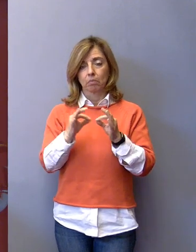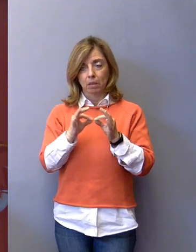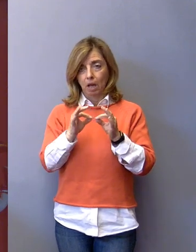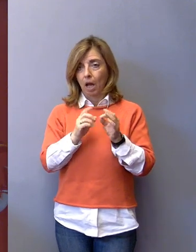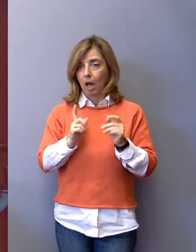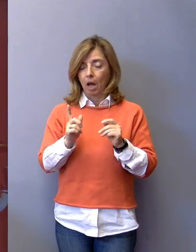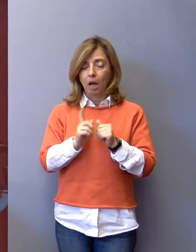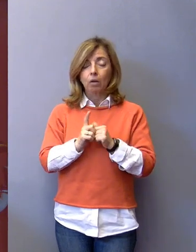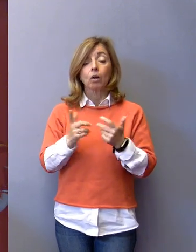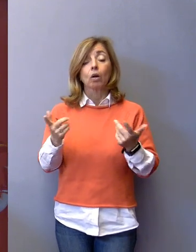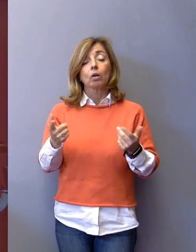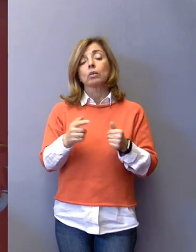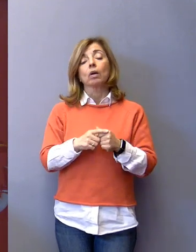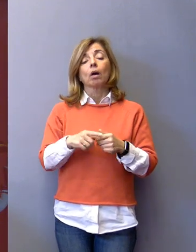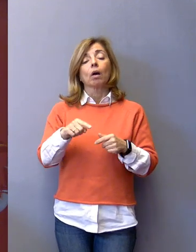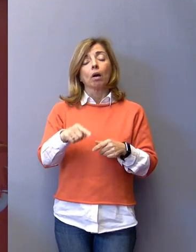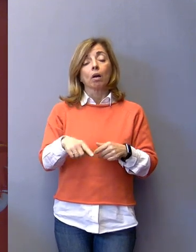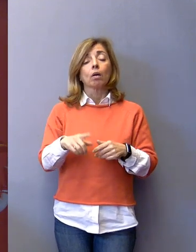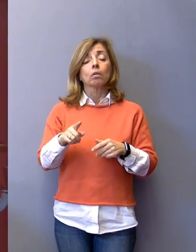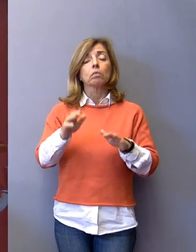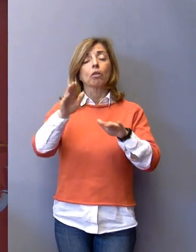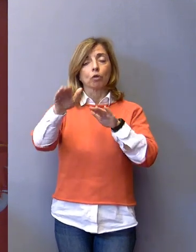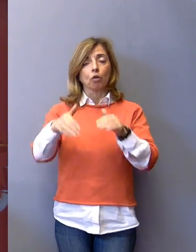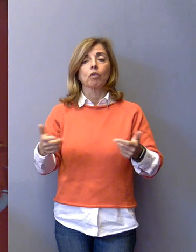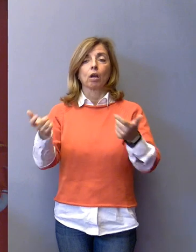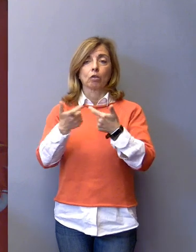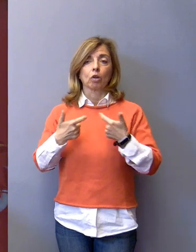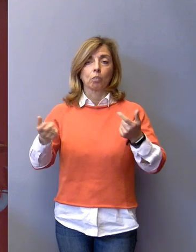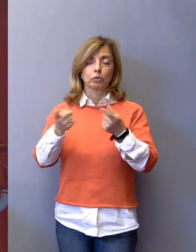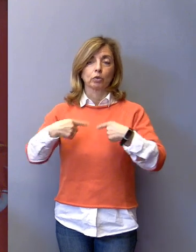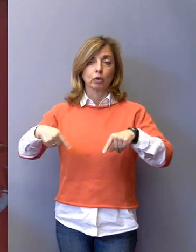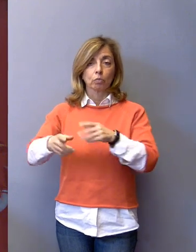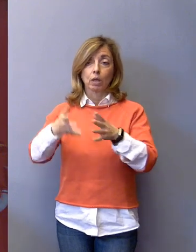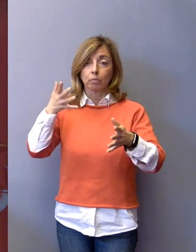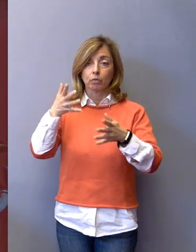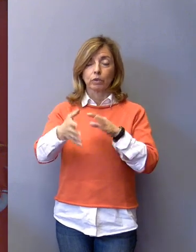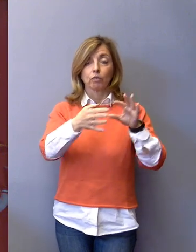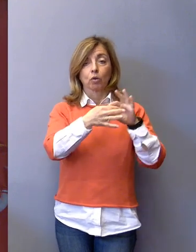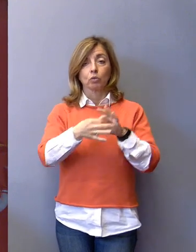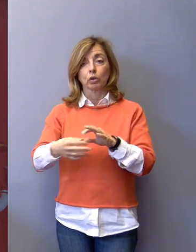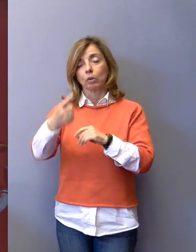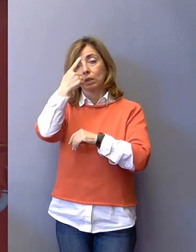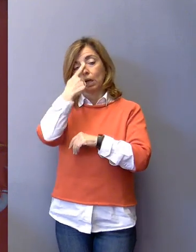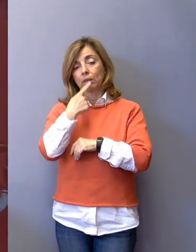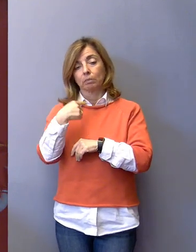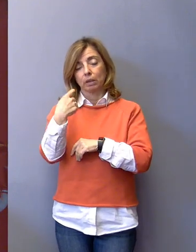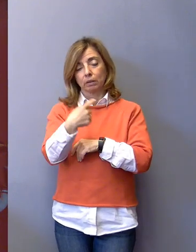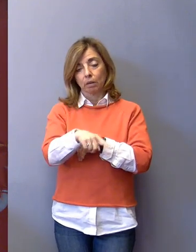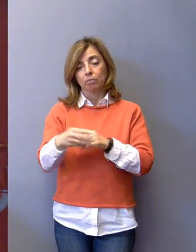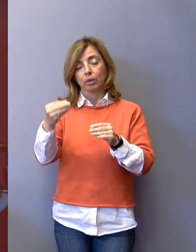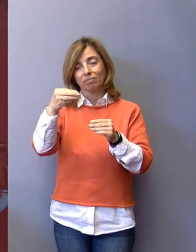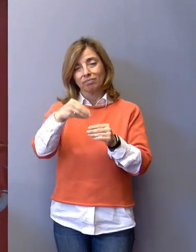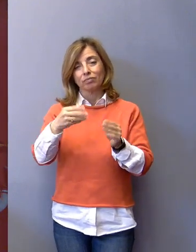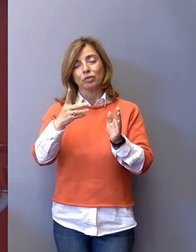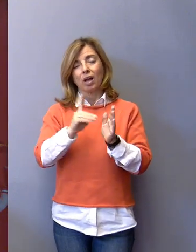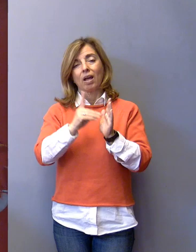a farsi parte attiva perché venga convocato una commissione consiliare per approfondire le conseguenze di questo aspetto trattata dalla delibera